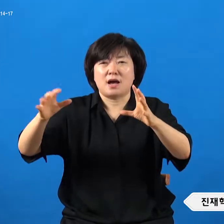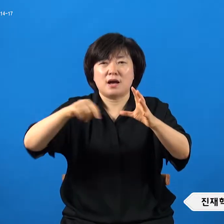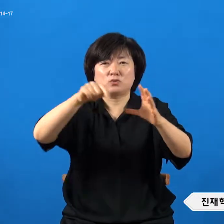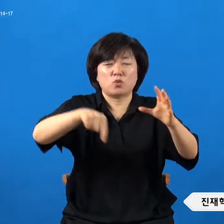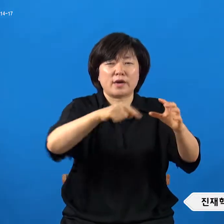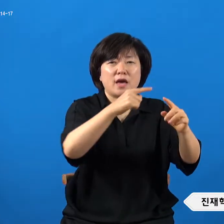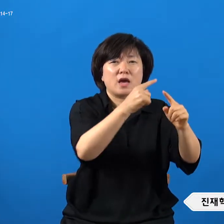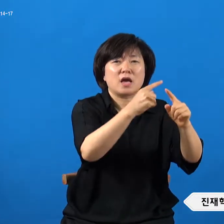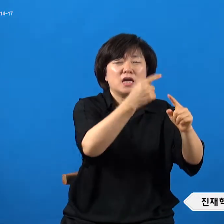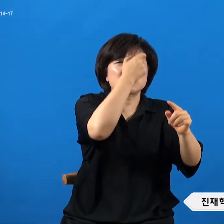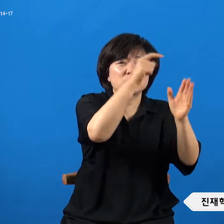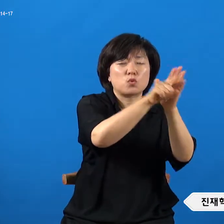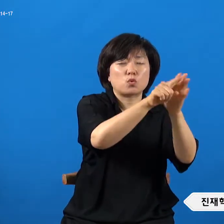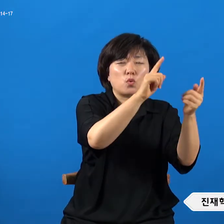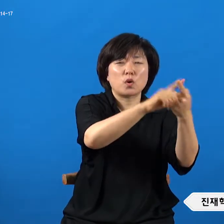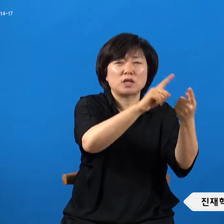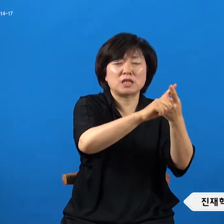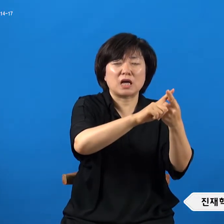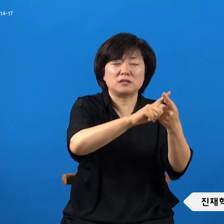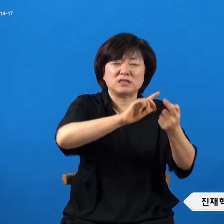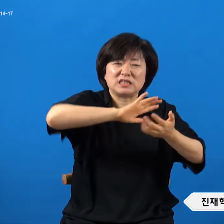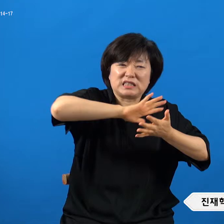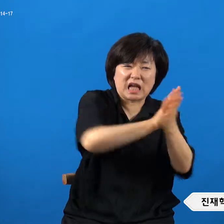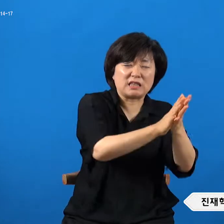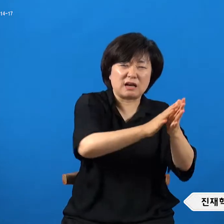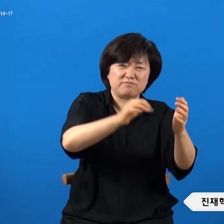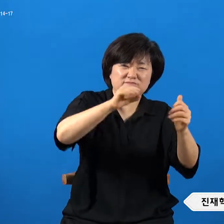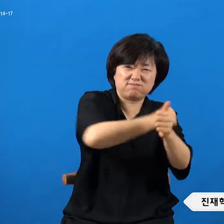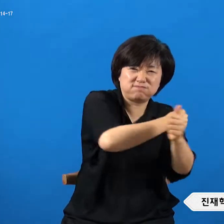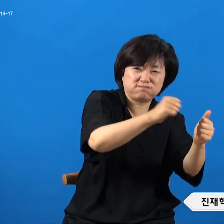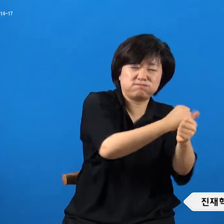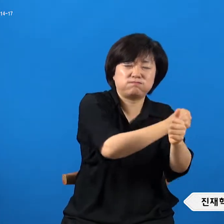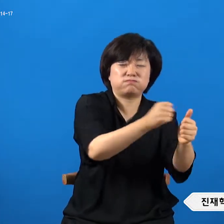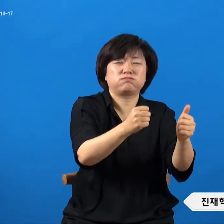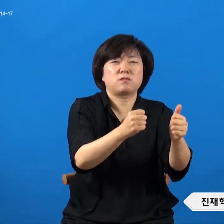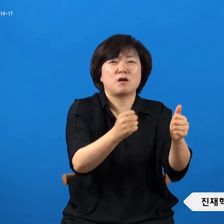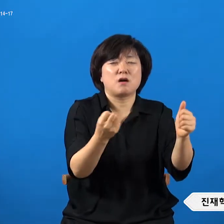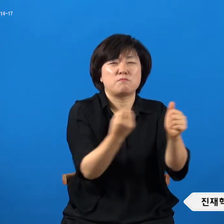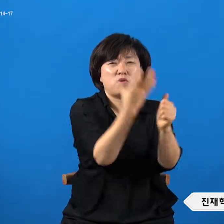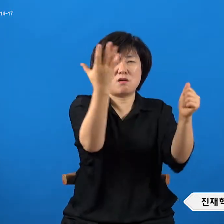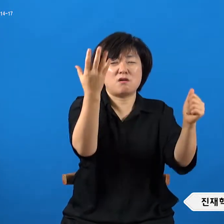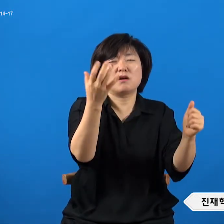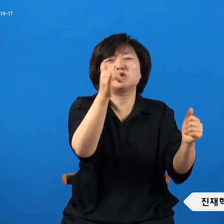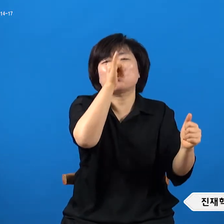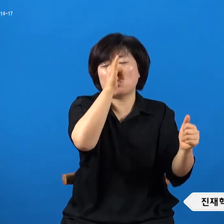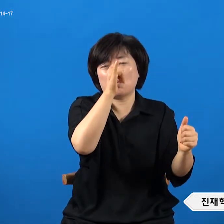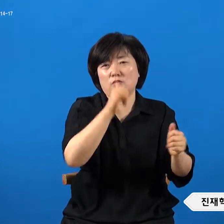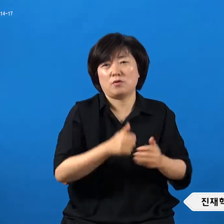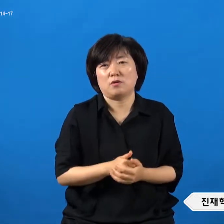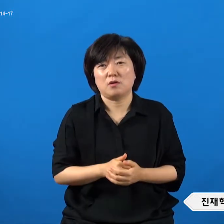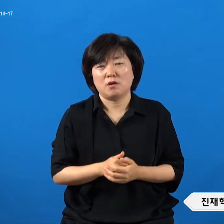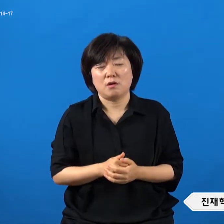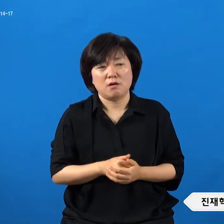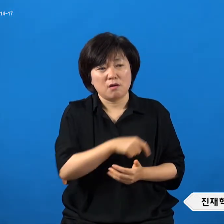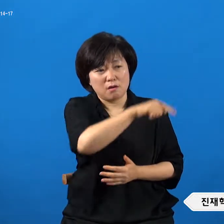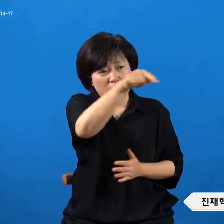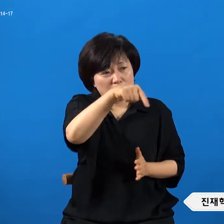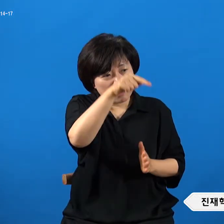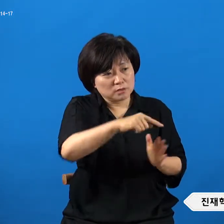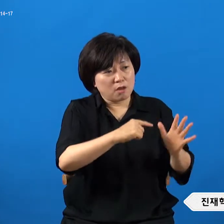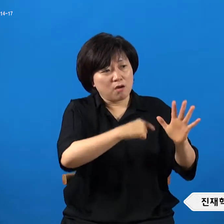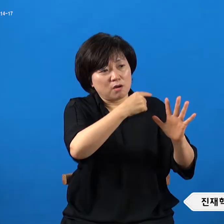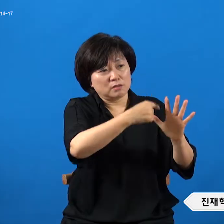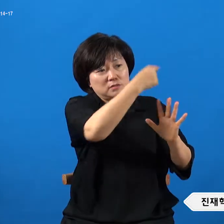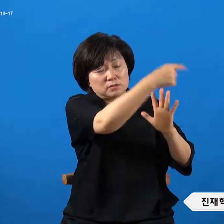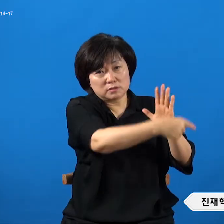그 탄압과 테러가 실제로 존재하기 때문입니다. 저는 그곳에서 가장 파키스탄에서